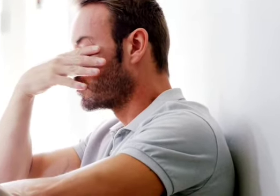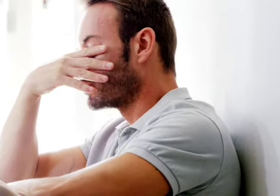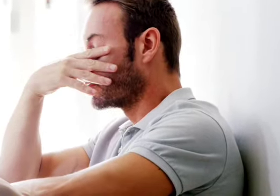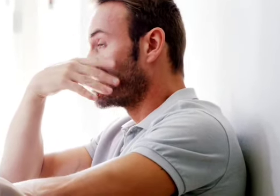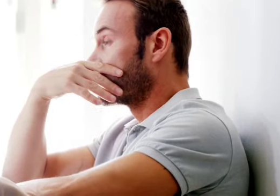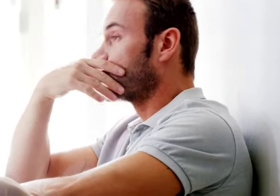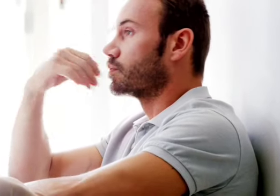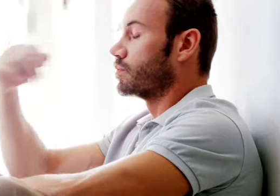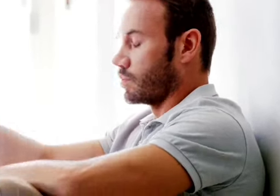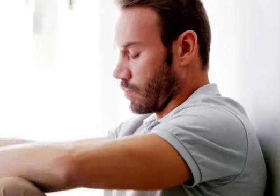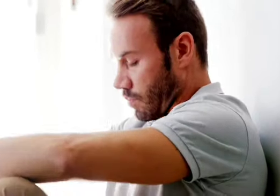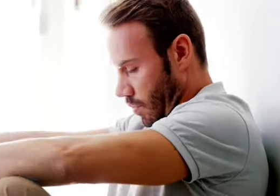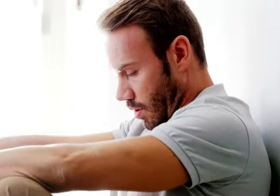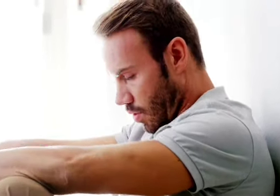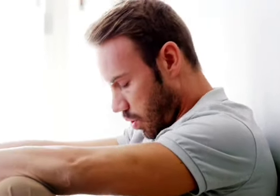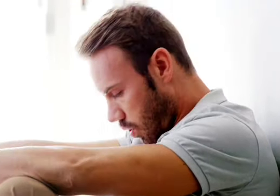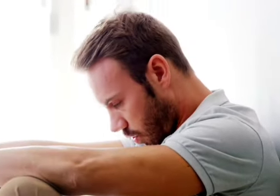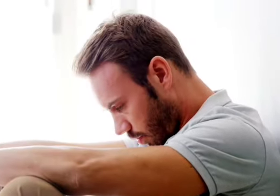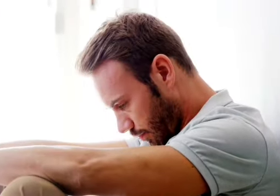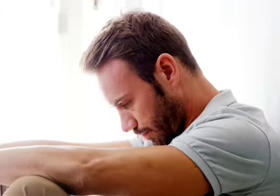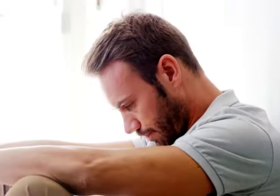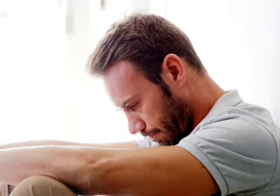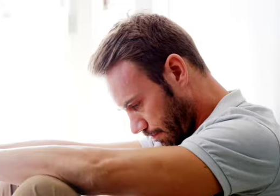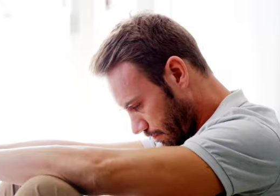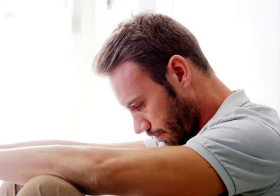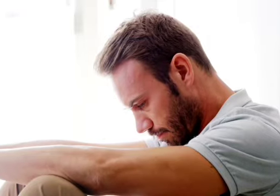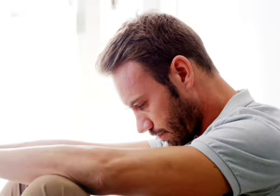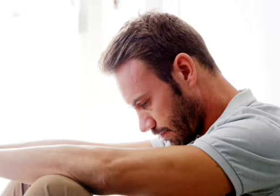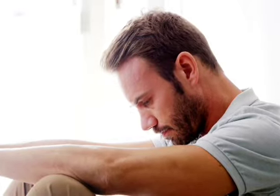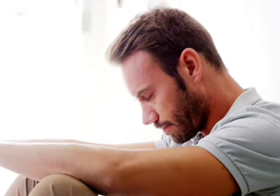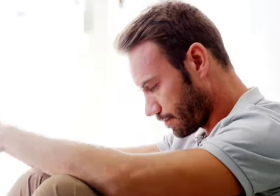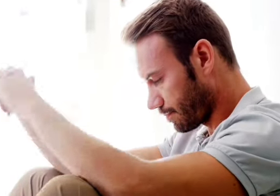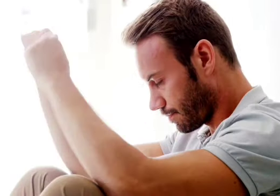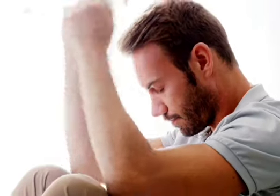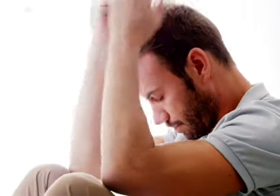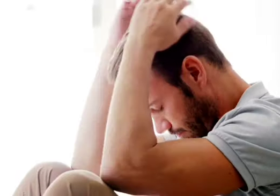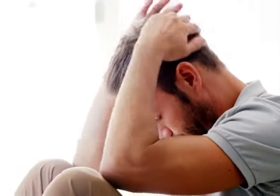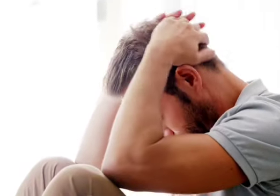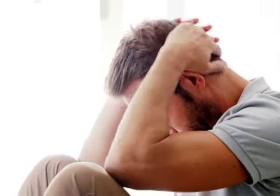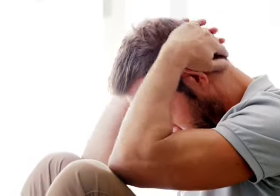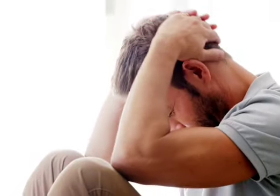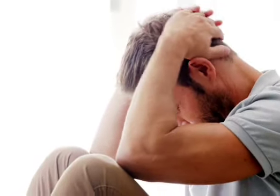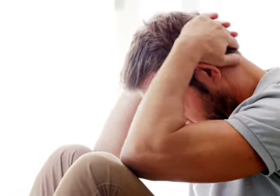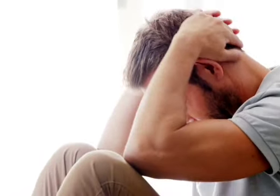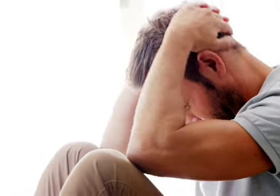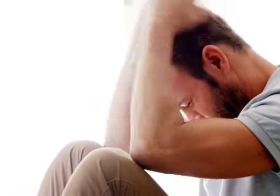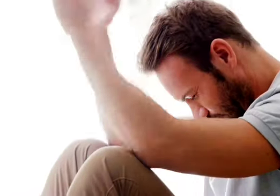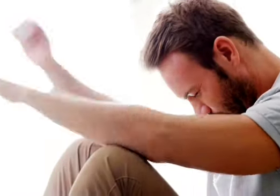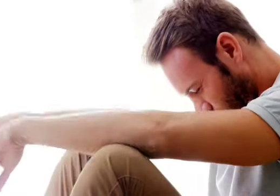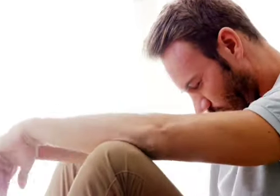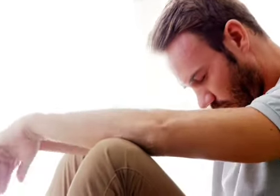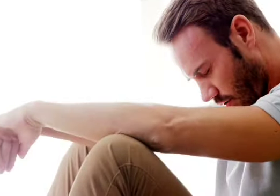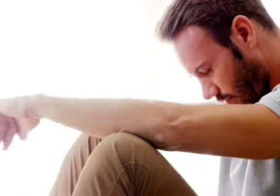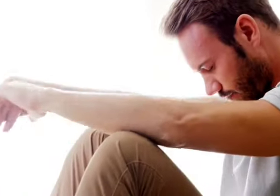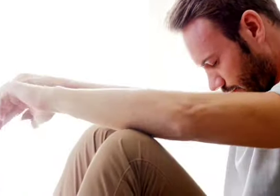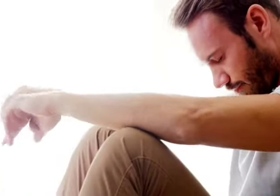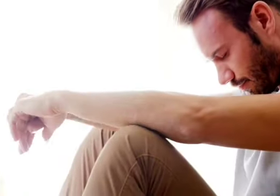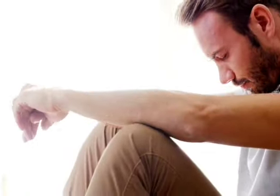shauri watu Nafanya mambo mengi Lakini pa kufikia tuwa hii mtazamaji wangu Nimekatishwa tamaa sana watu